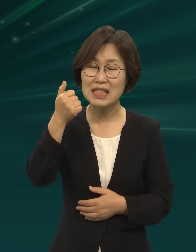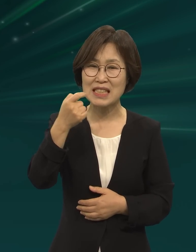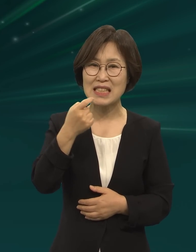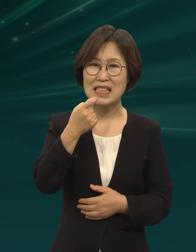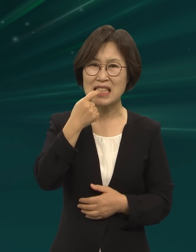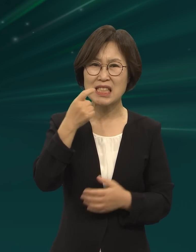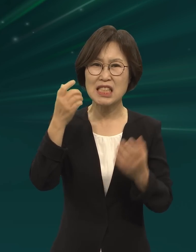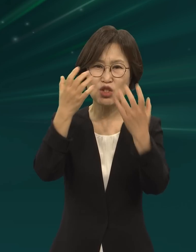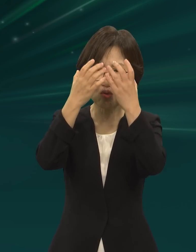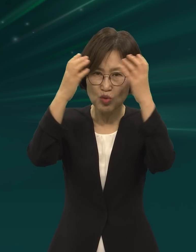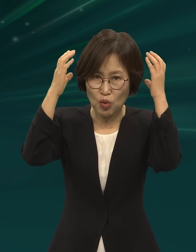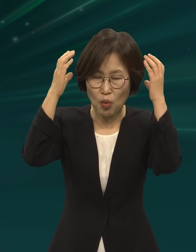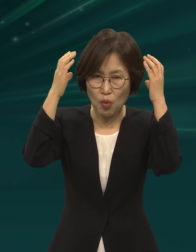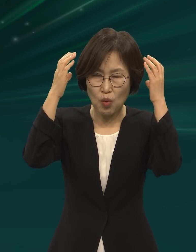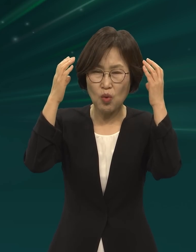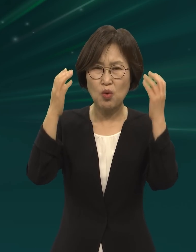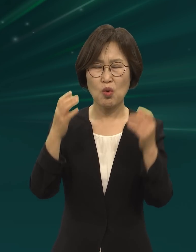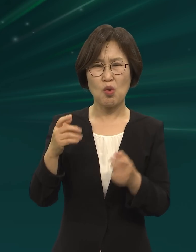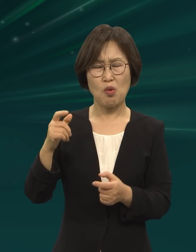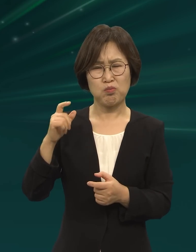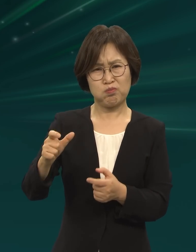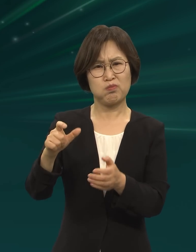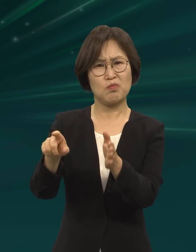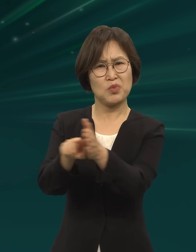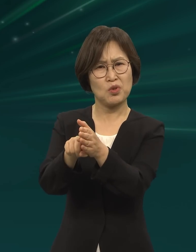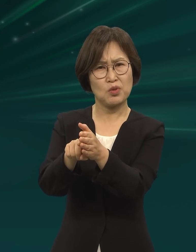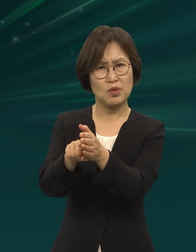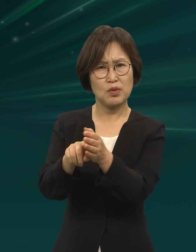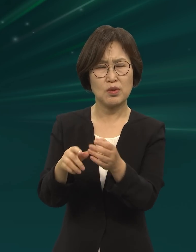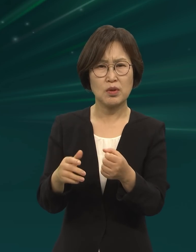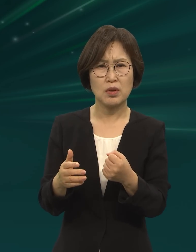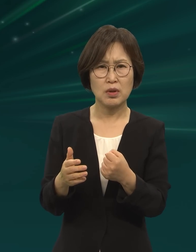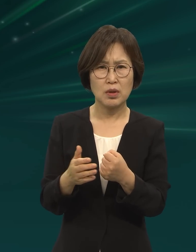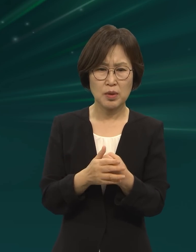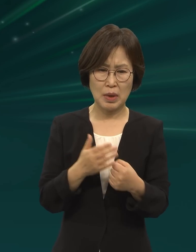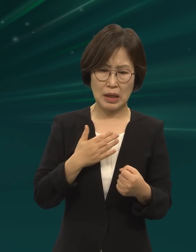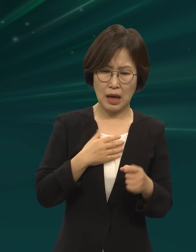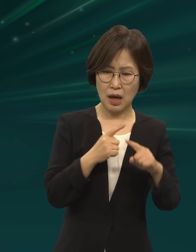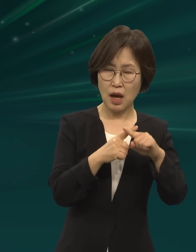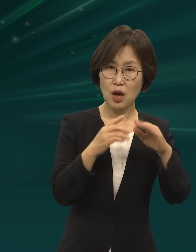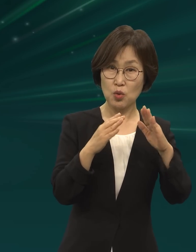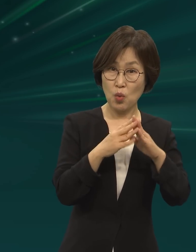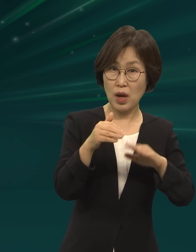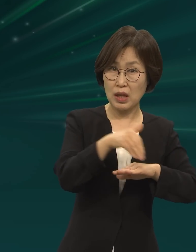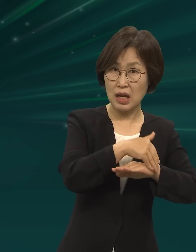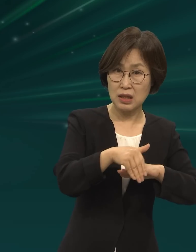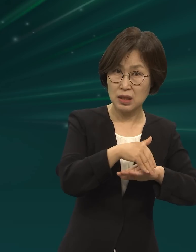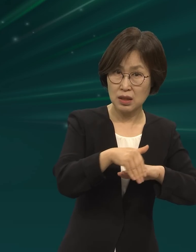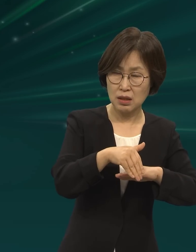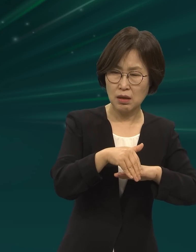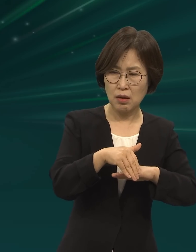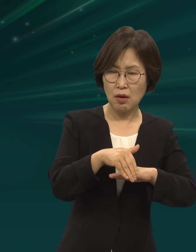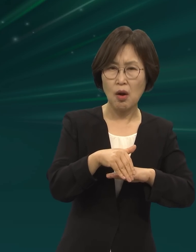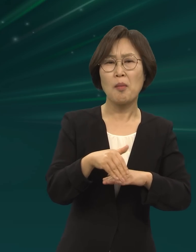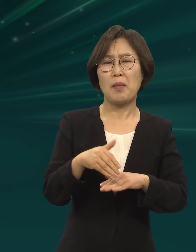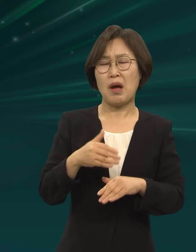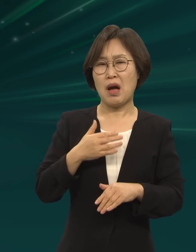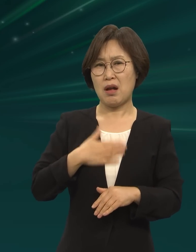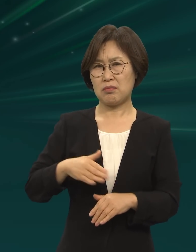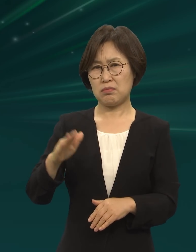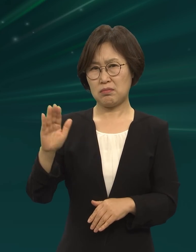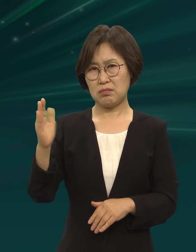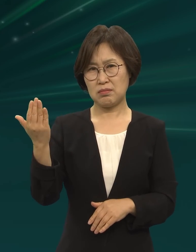있었기 때문에 제 아버지에게는 제가 교회 다니고 있다고 알게 되었습니다. 그래서